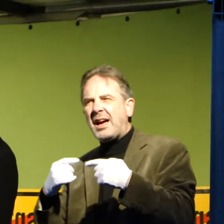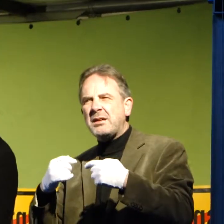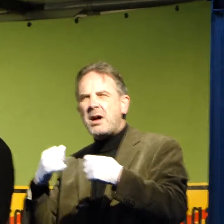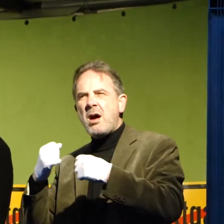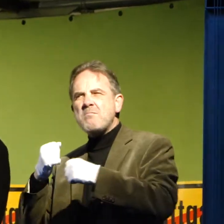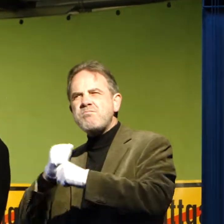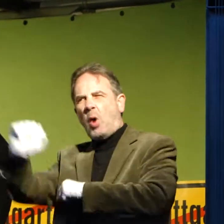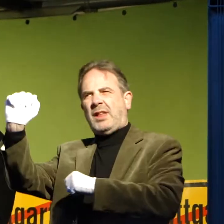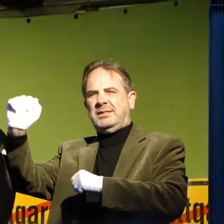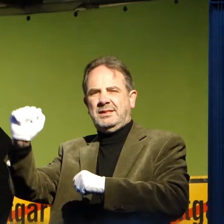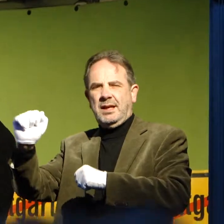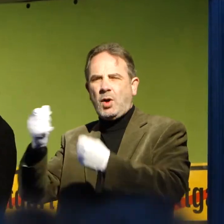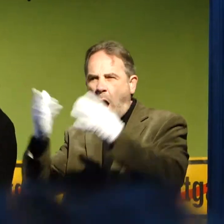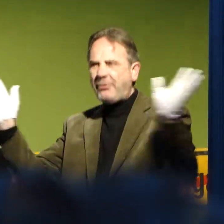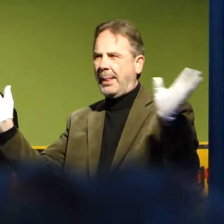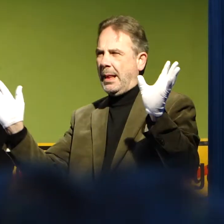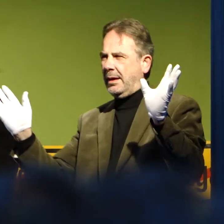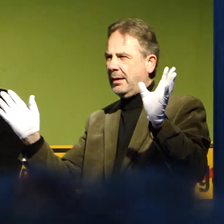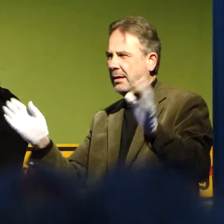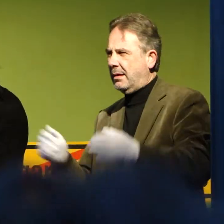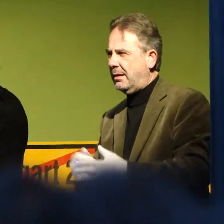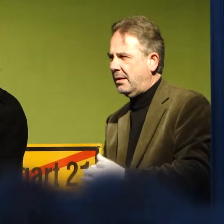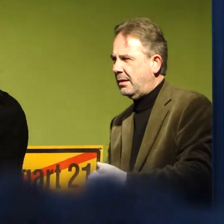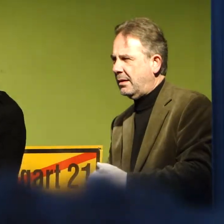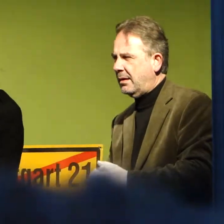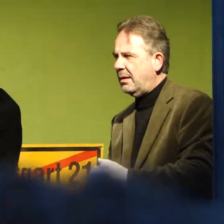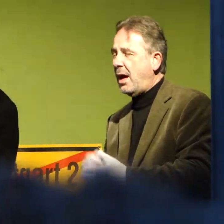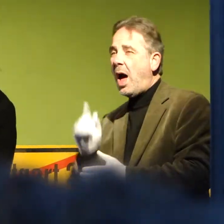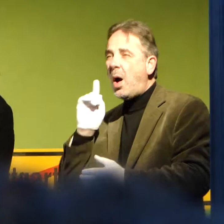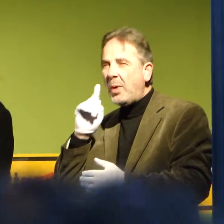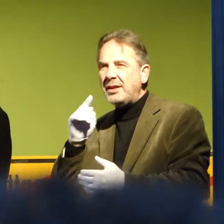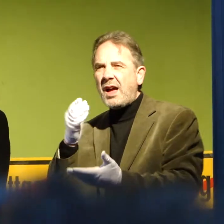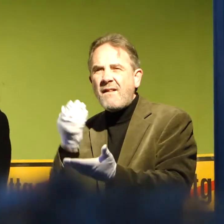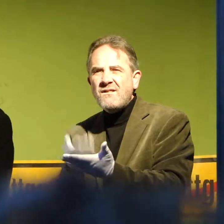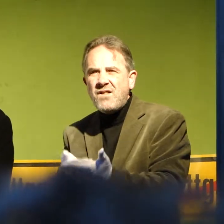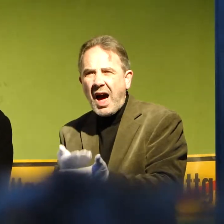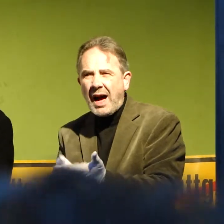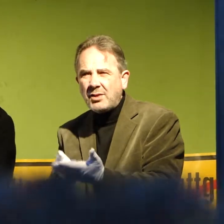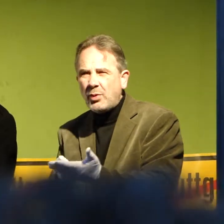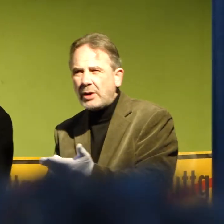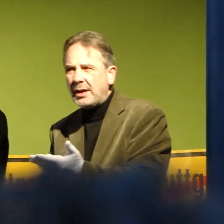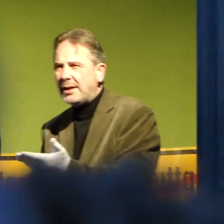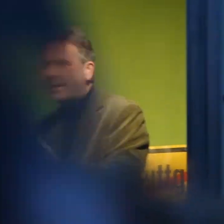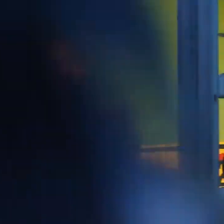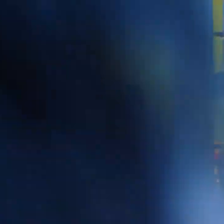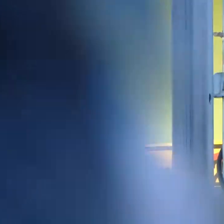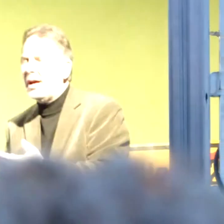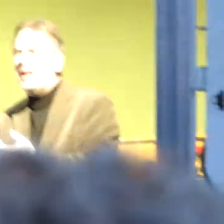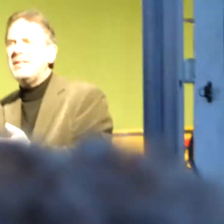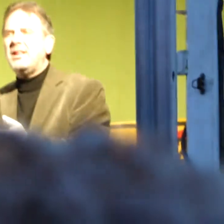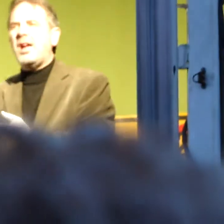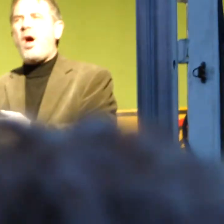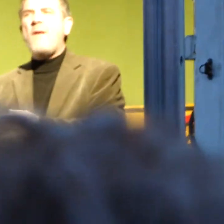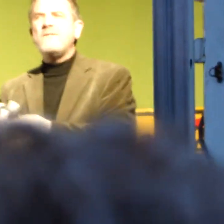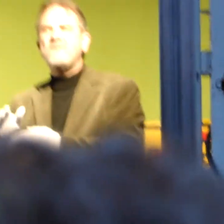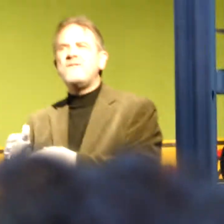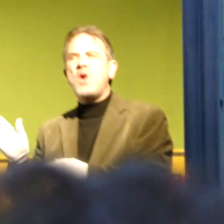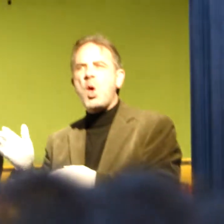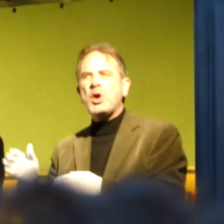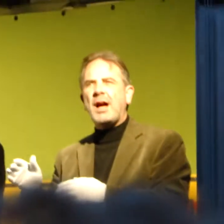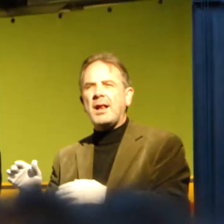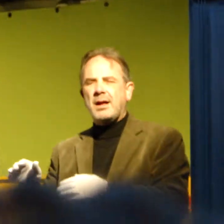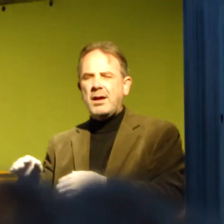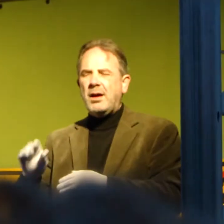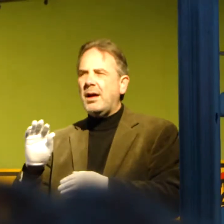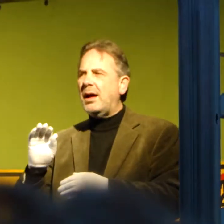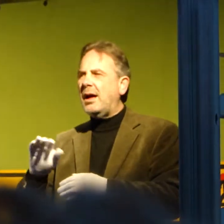protestiert. Wenn die Verantwortlichen, denen die Flügelbauten nur lästige Hindernisse für den unterirdischen